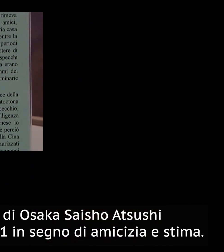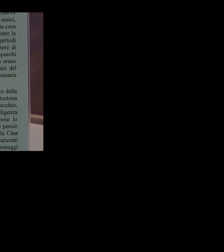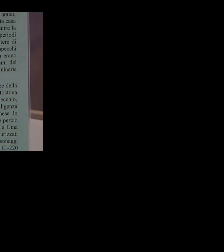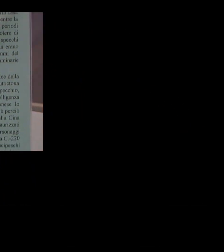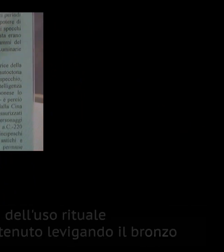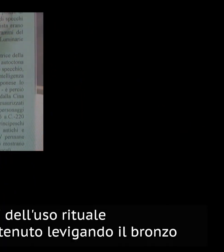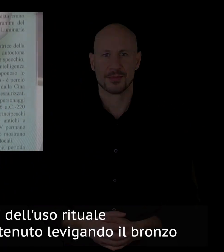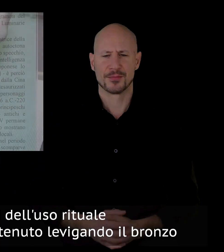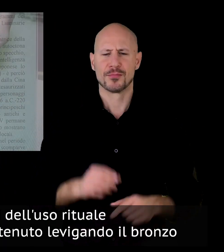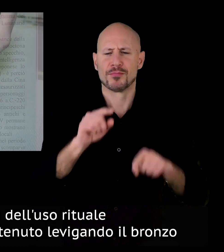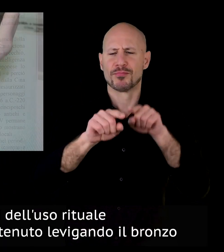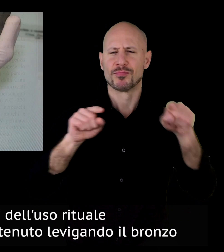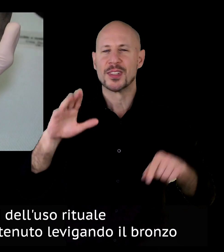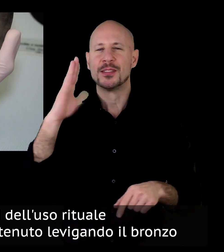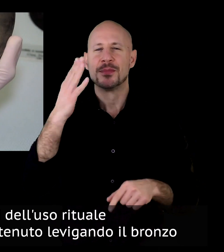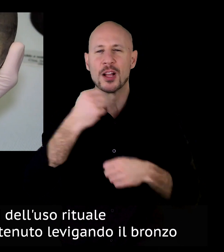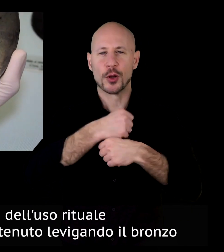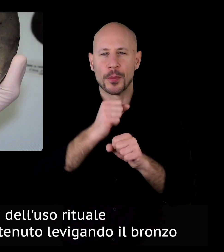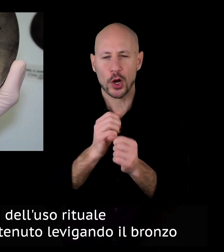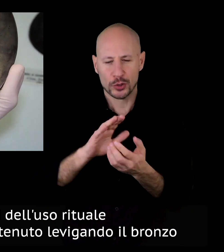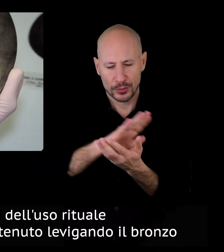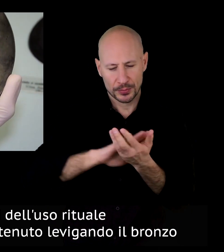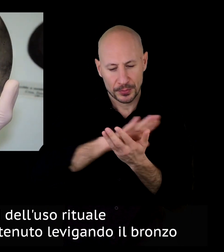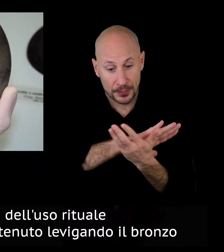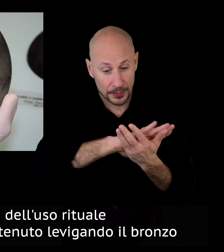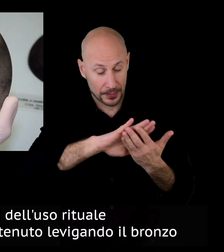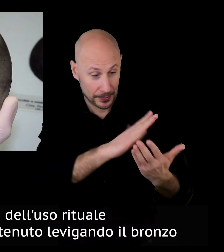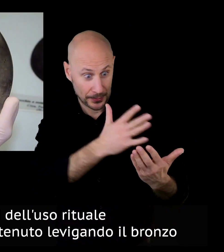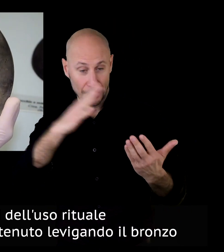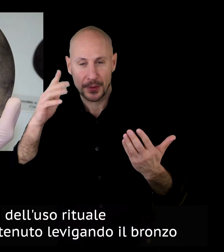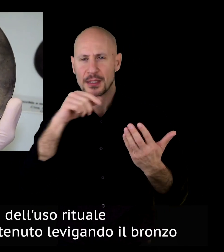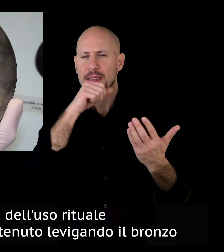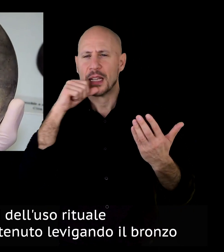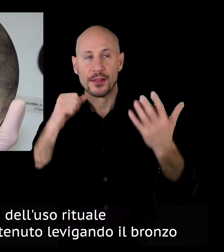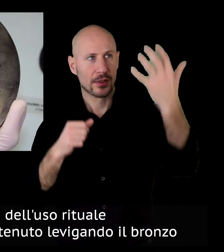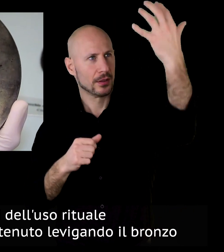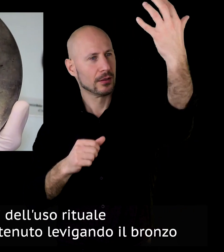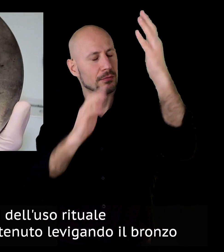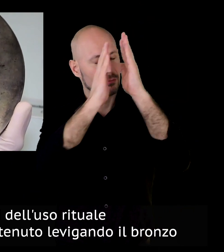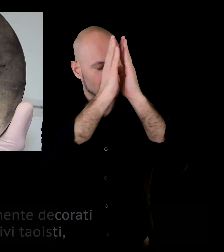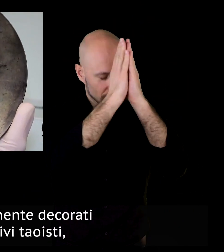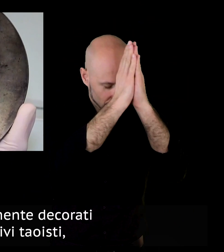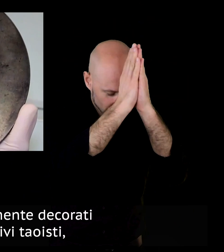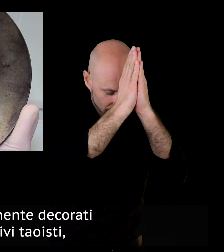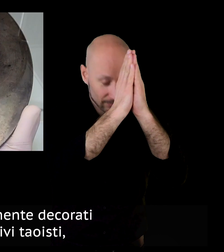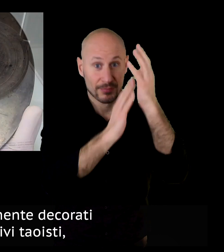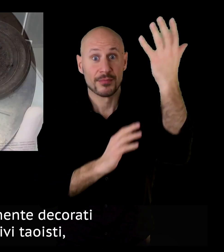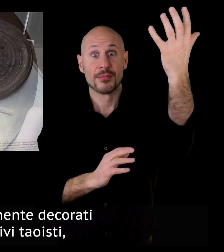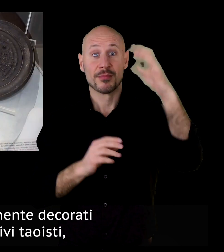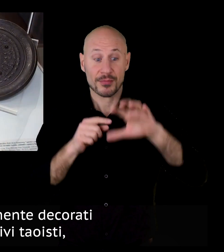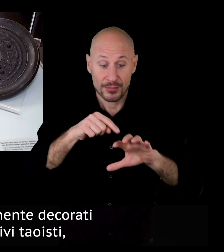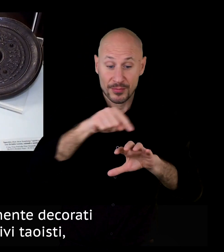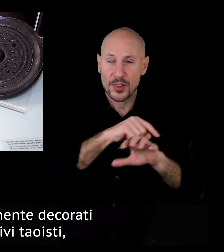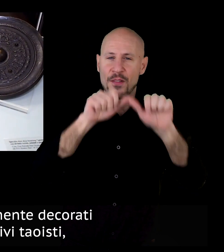stima questi specchi dall'uso rituale il cui lato riflettente e ottenuto levigando il bronzo sono solitamente